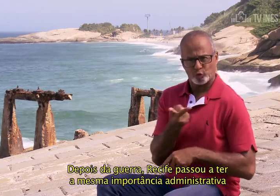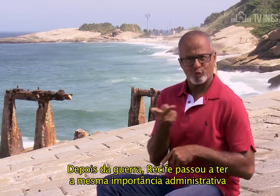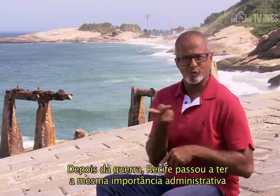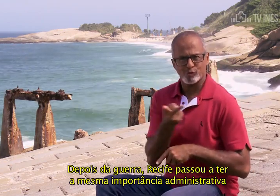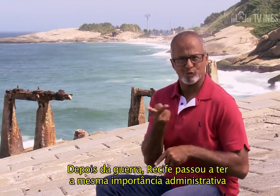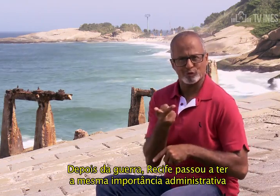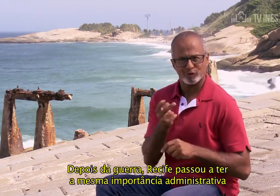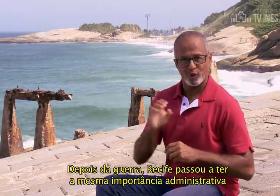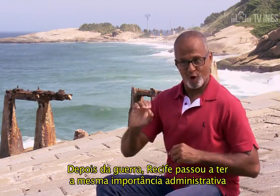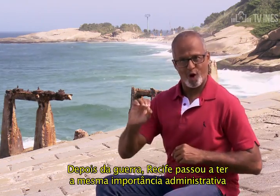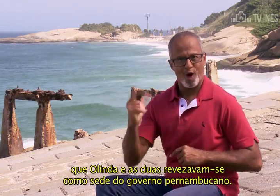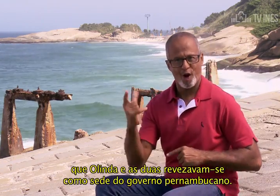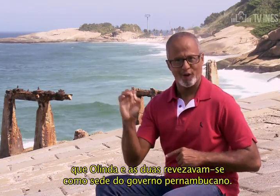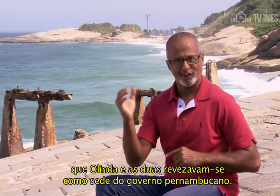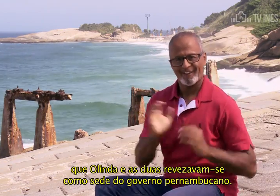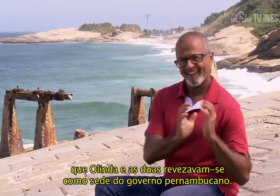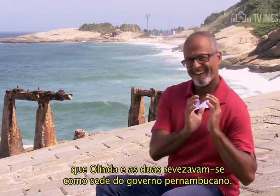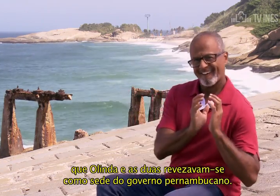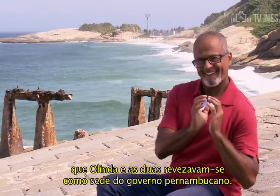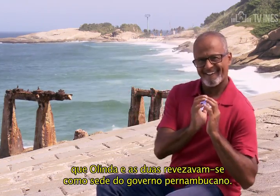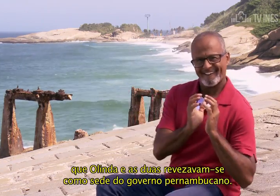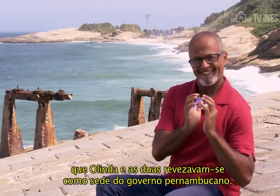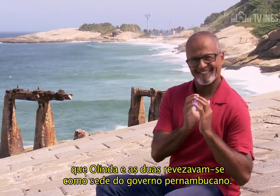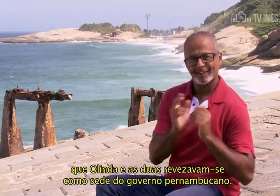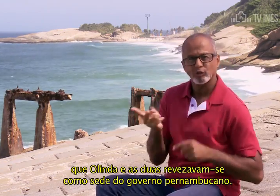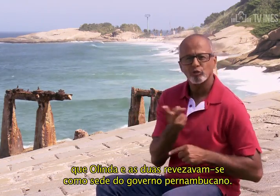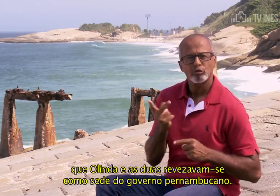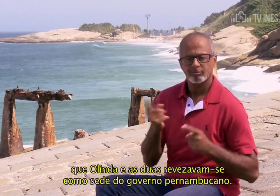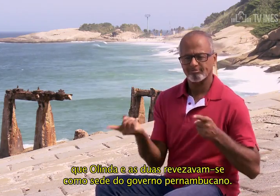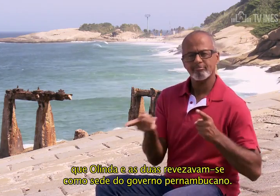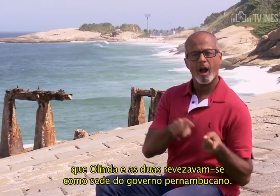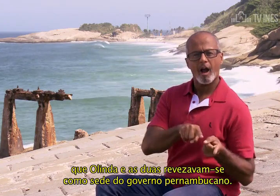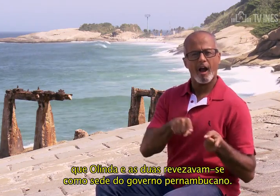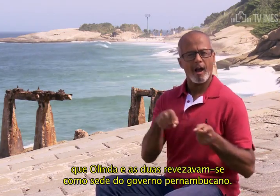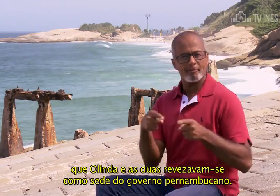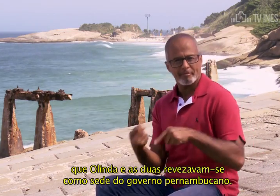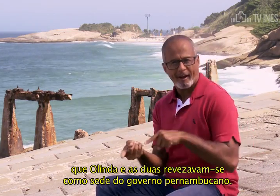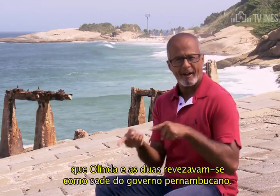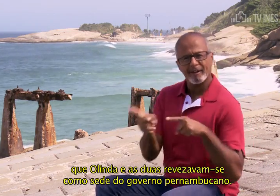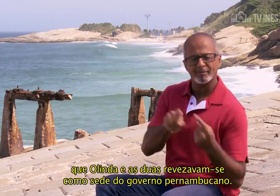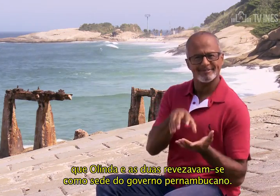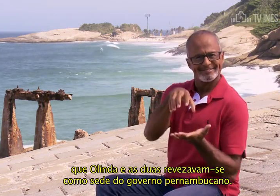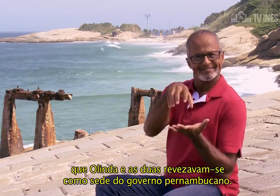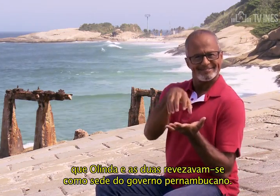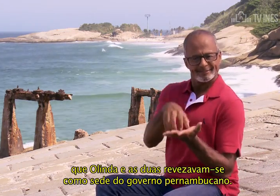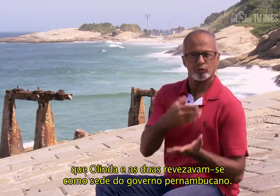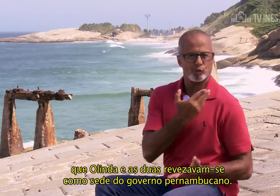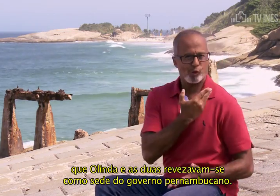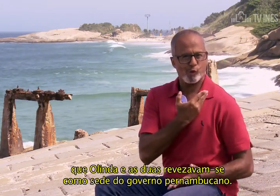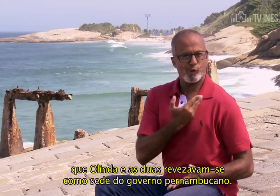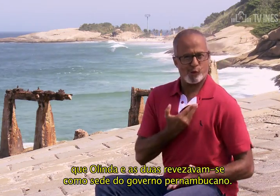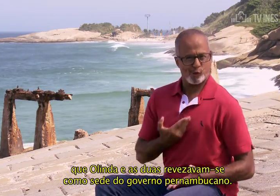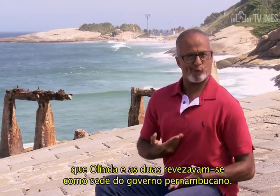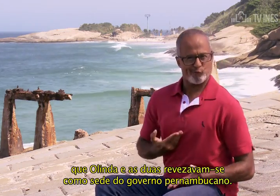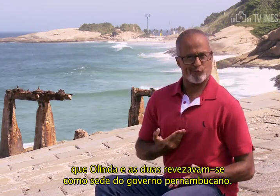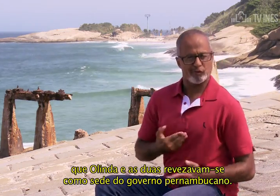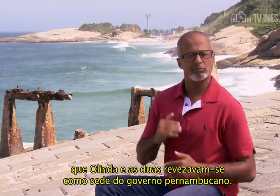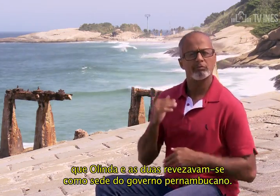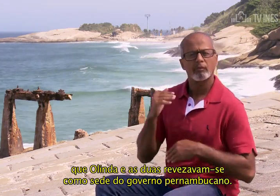importância administrativa que Olinda. E as duas revezavam-se como sede do governo